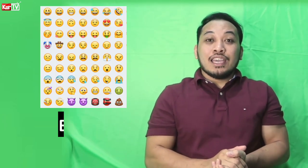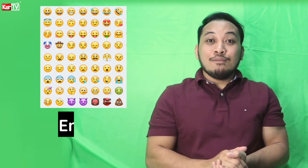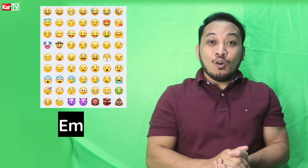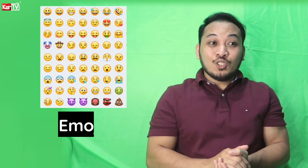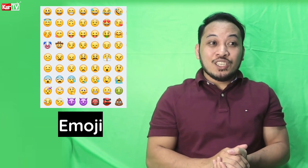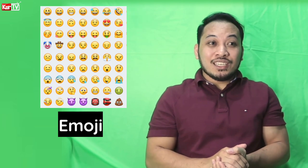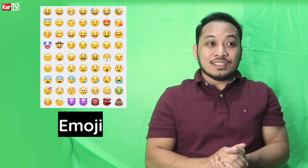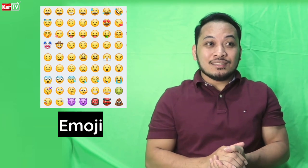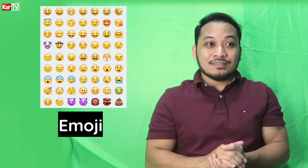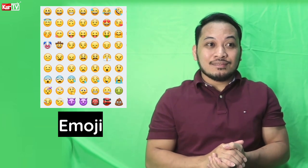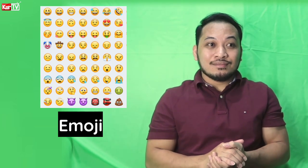Emoji.